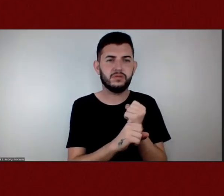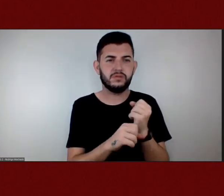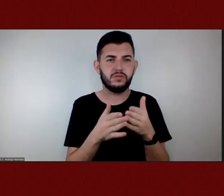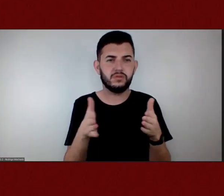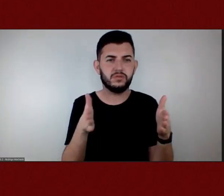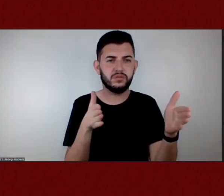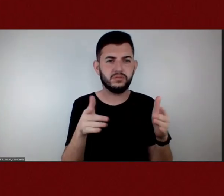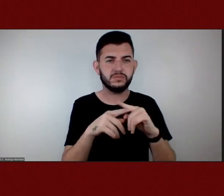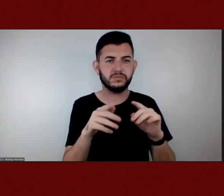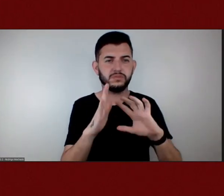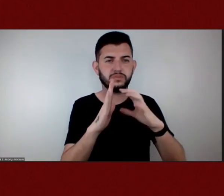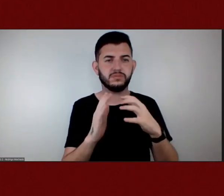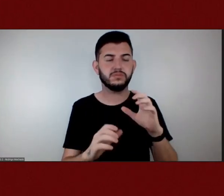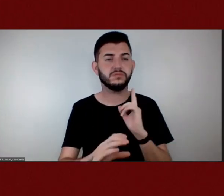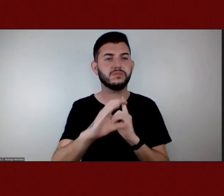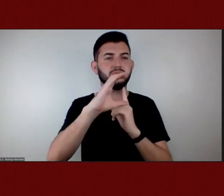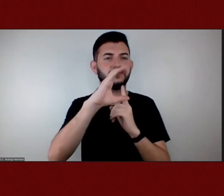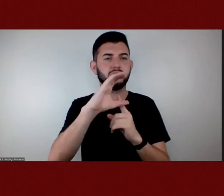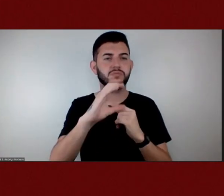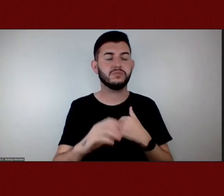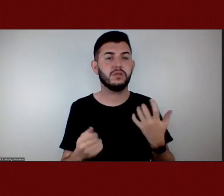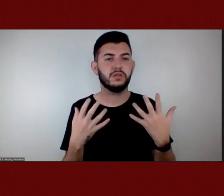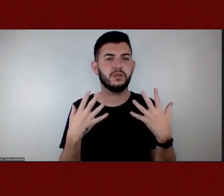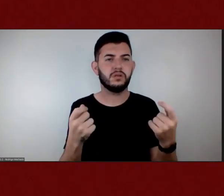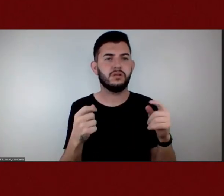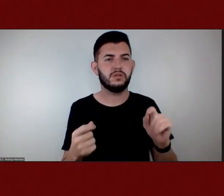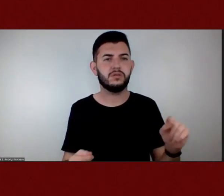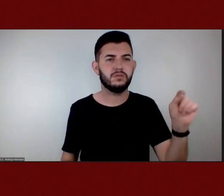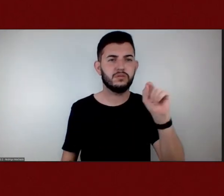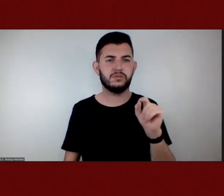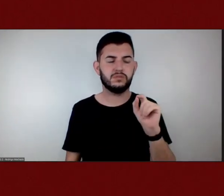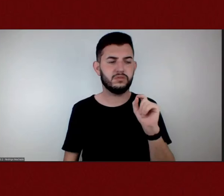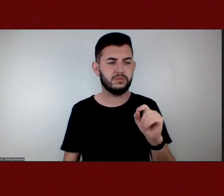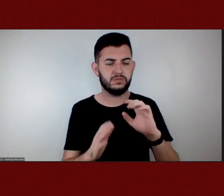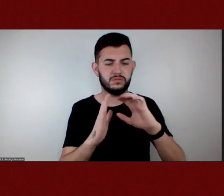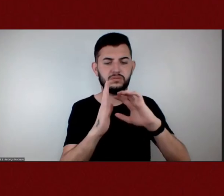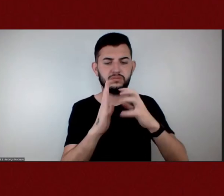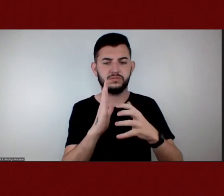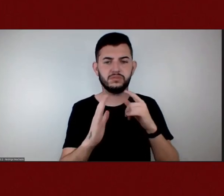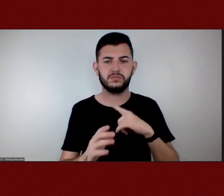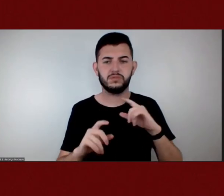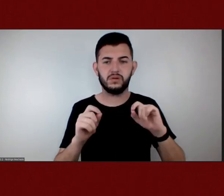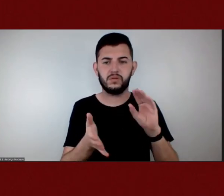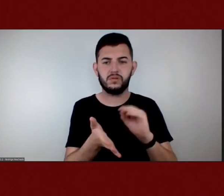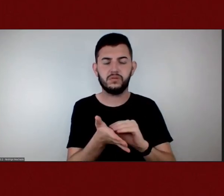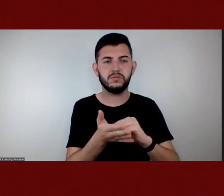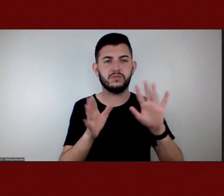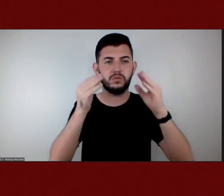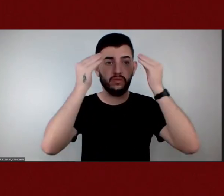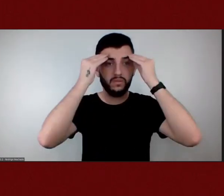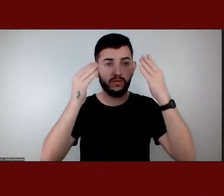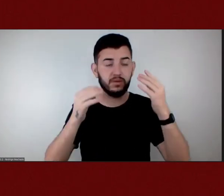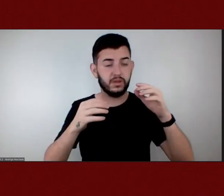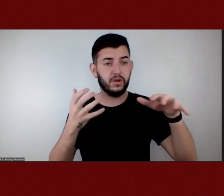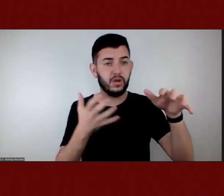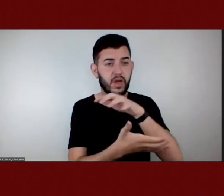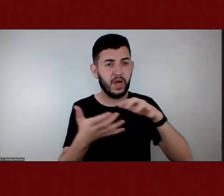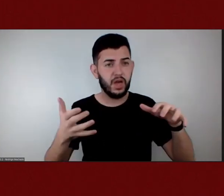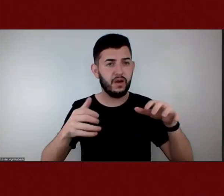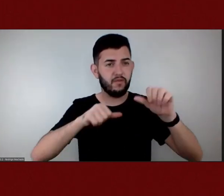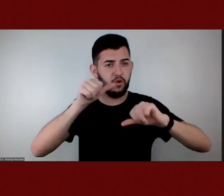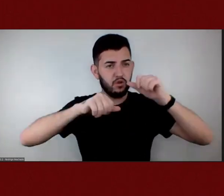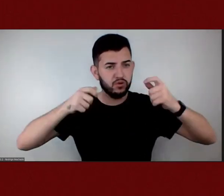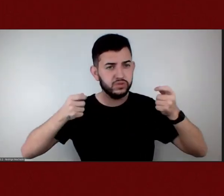se inclina a aceitar que o partido teve uma falta de convicção revolucionária. E assim, o Ricardo tem razão quando vê uma contradição